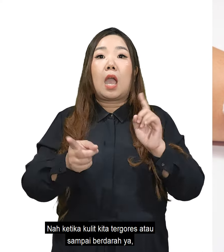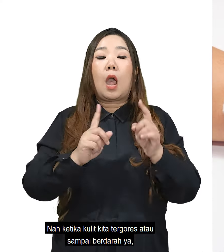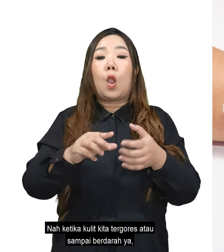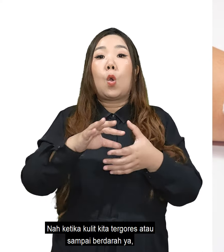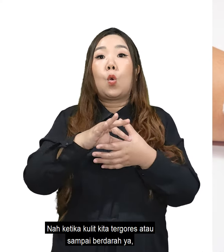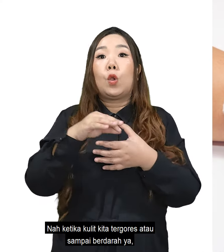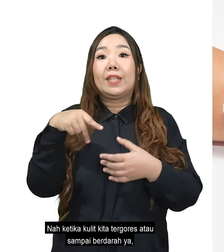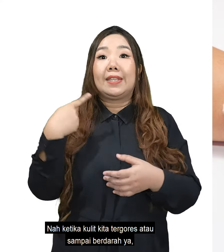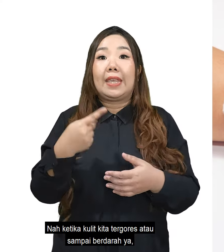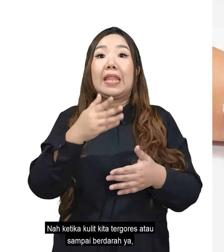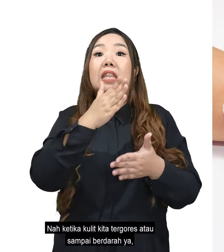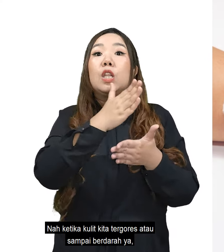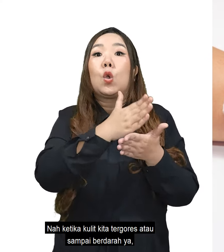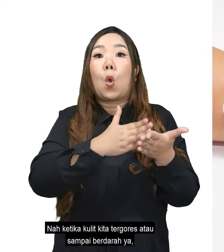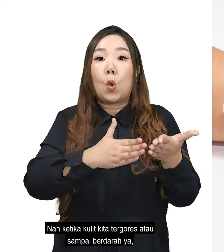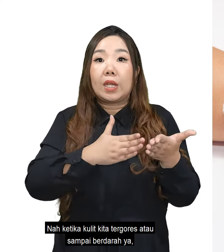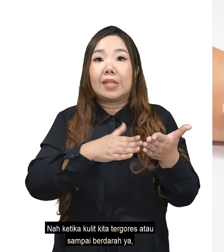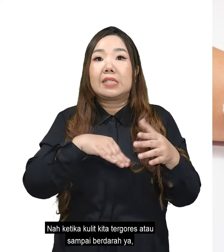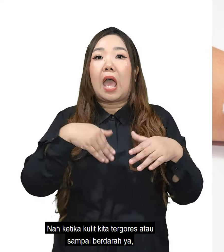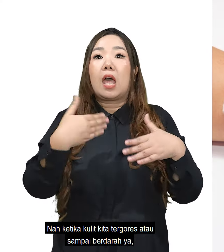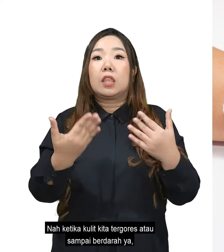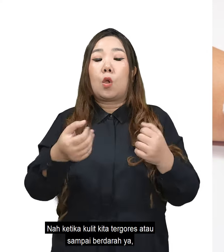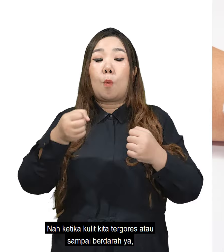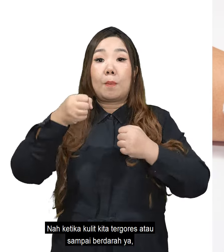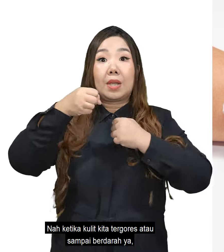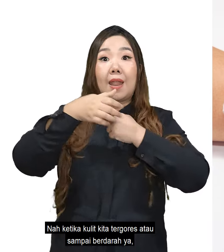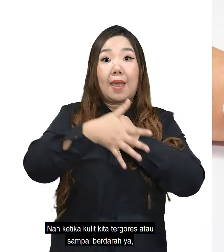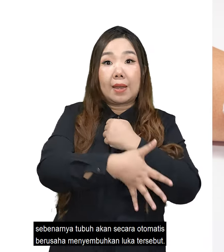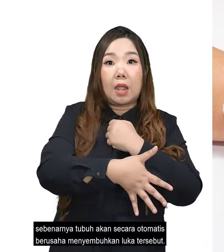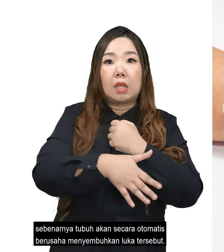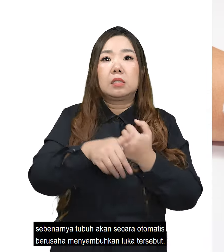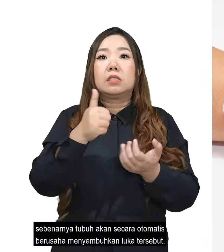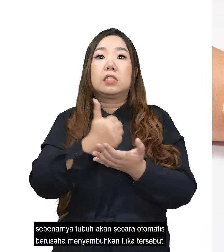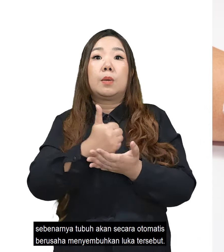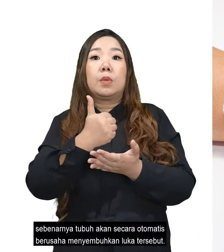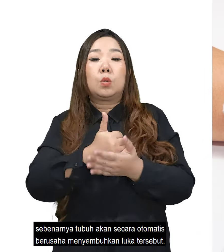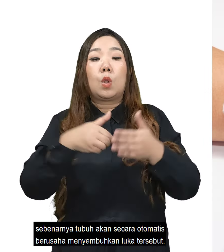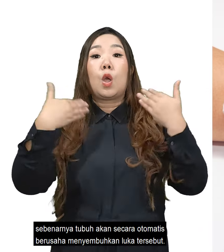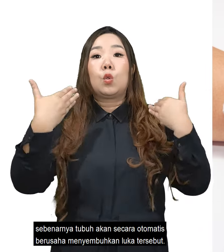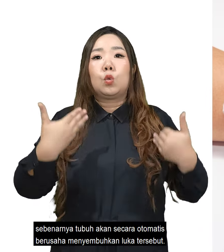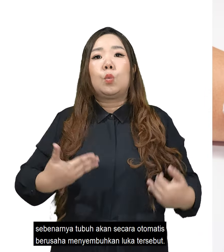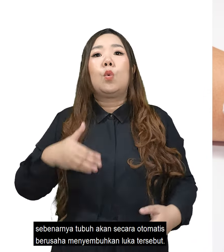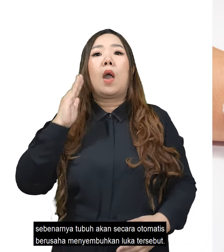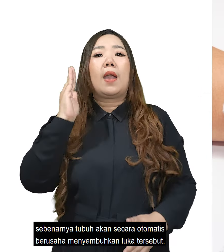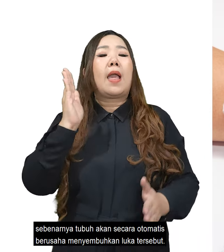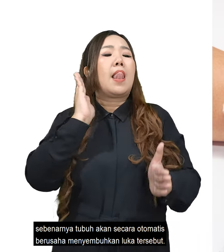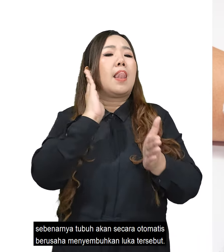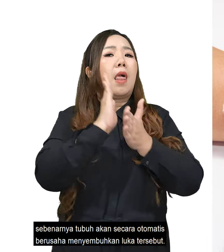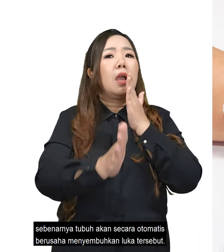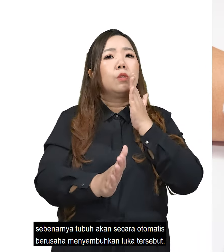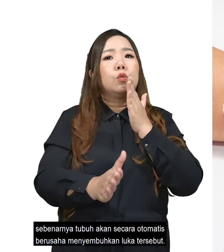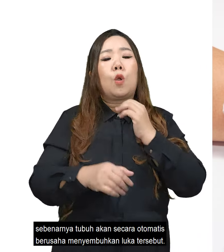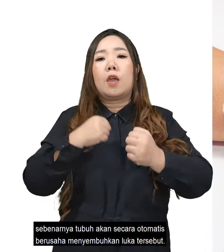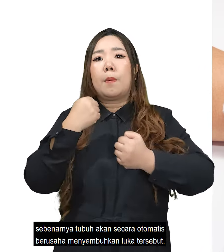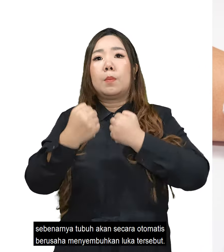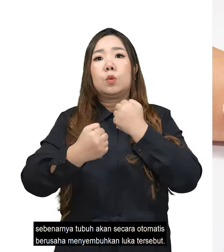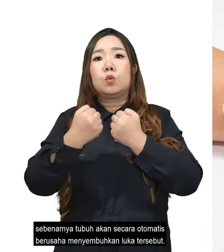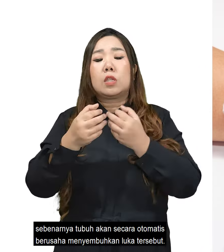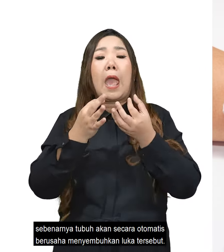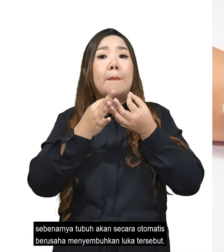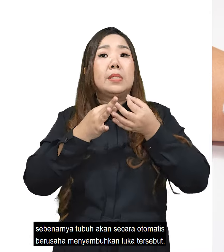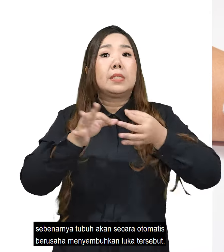ketika kulit kita tergores atau sampai berdarah ya sebenarnya tubuh akan secara otomatis